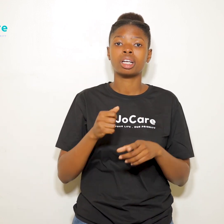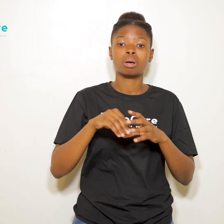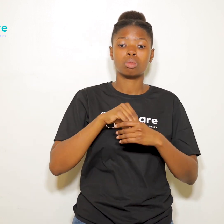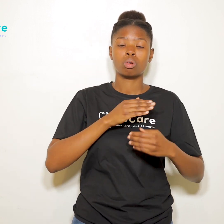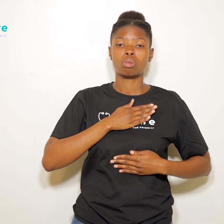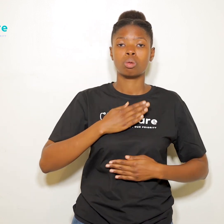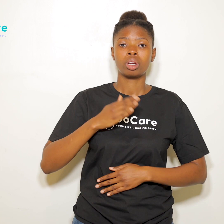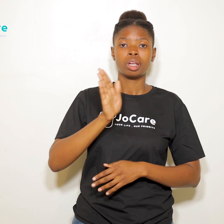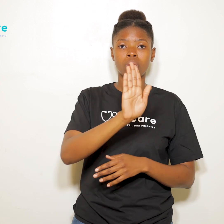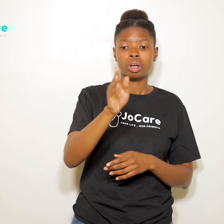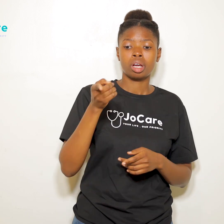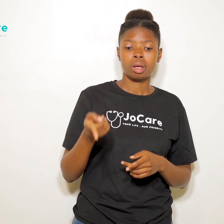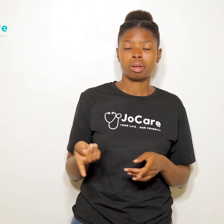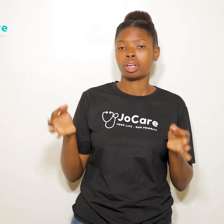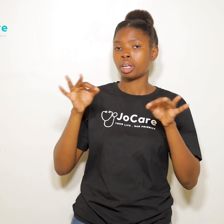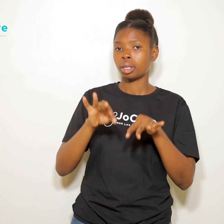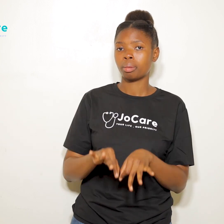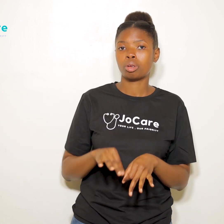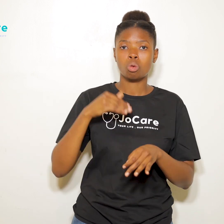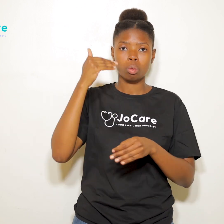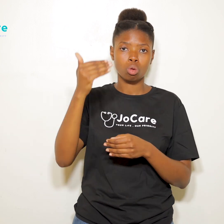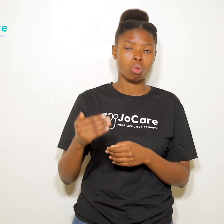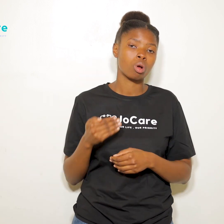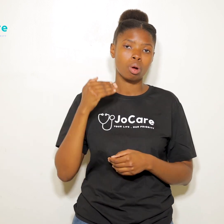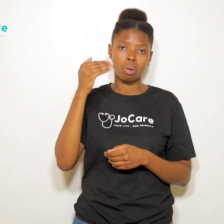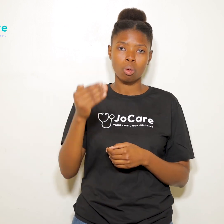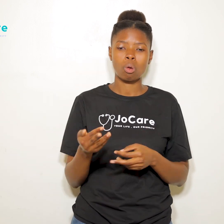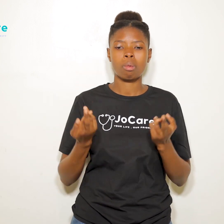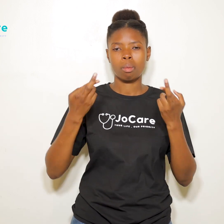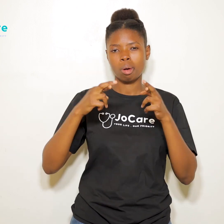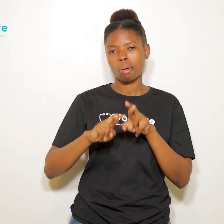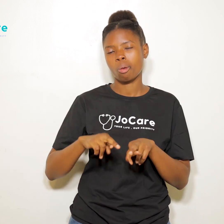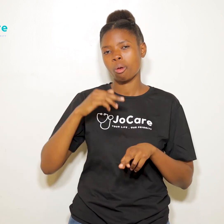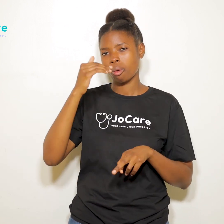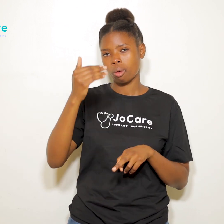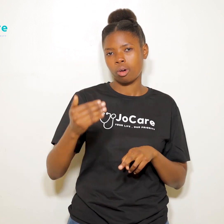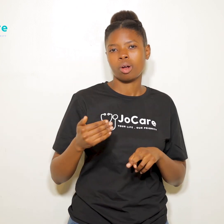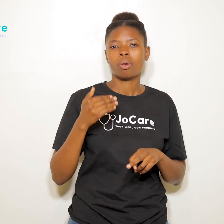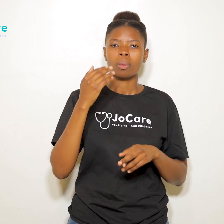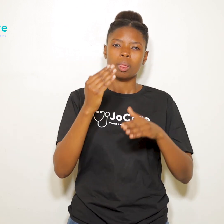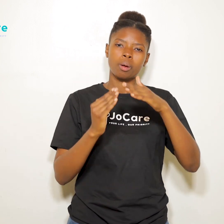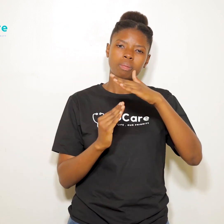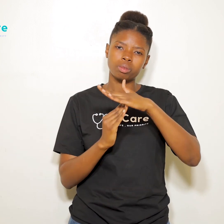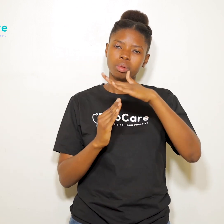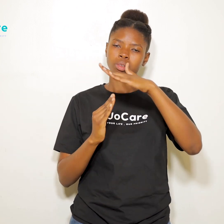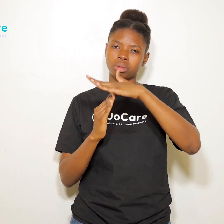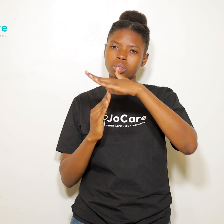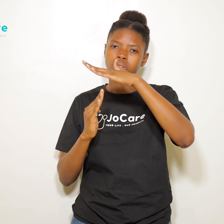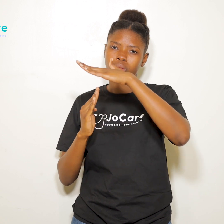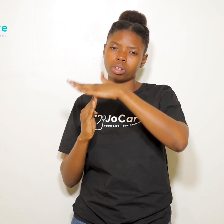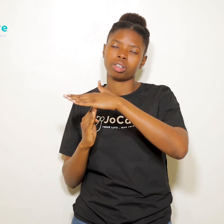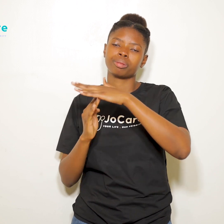bintu akaba ari ibintu bihoraho, bigenda bisimburana, ibihe bimwe bisimbura